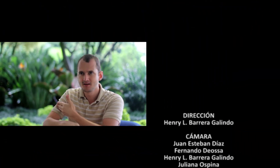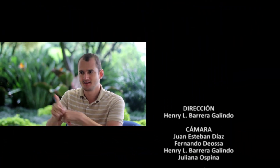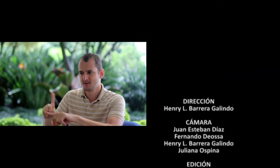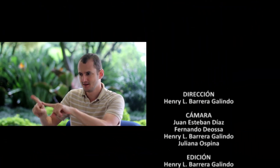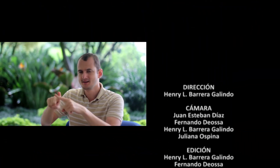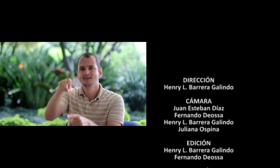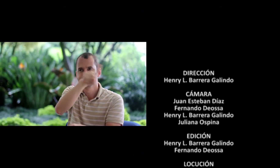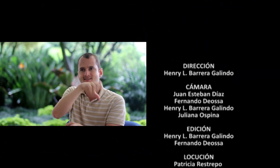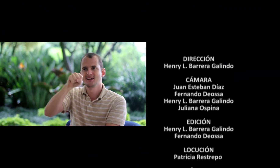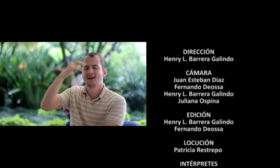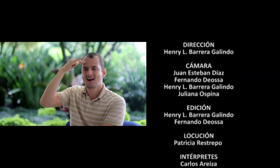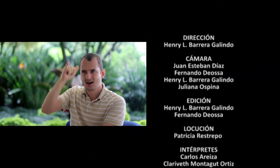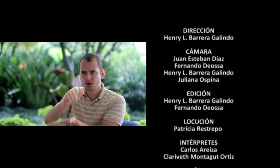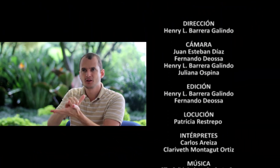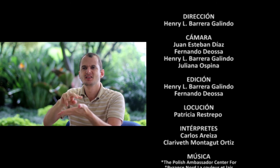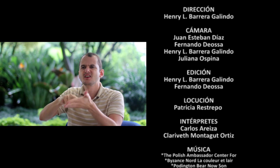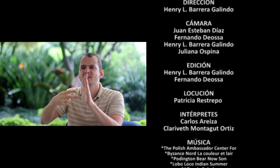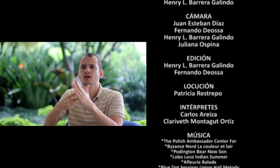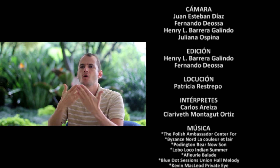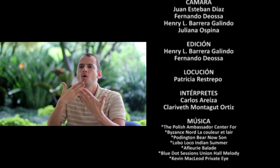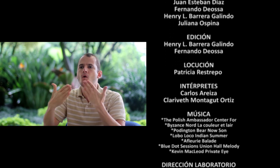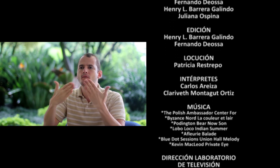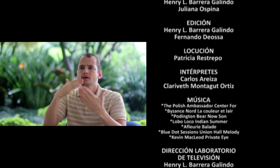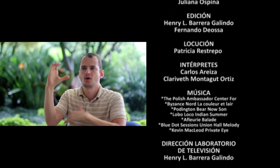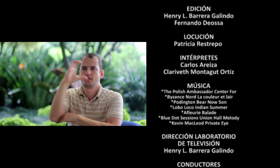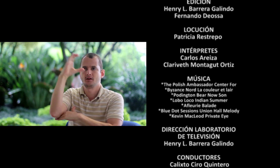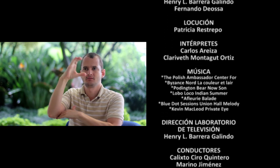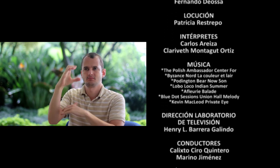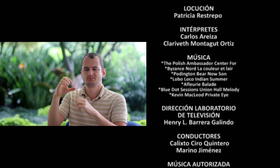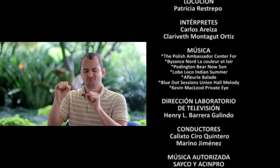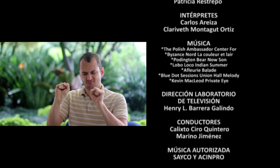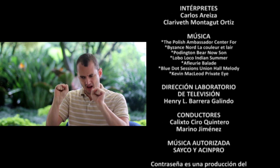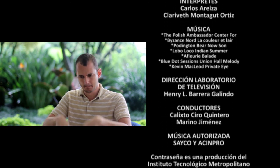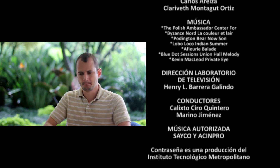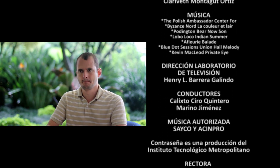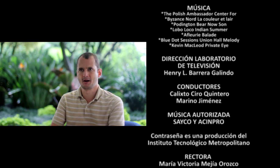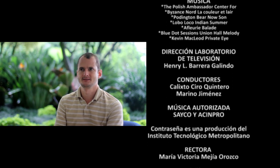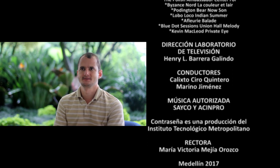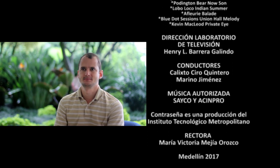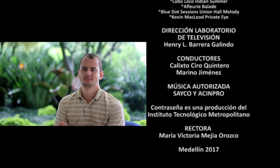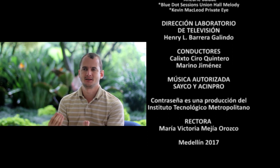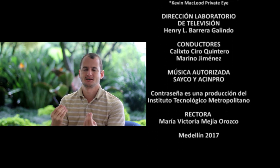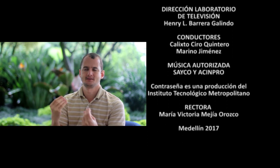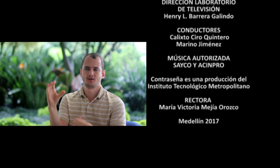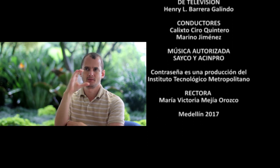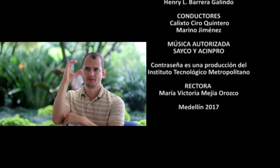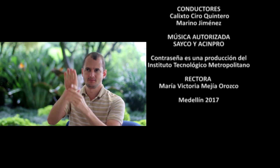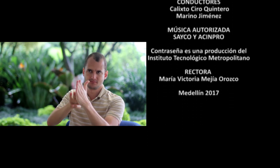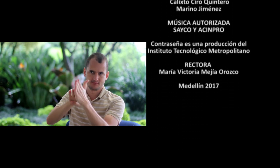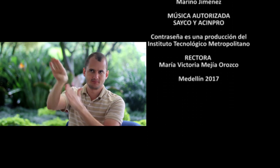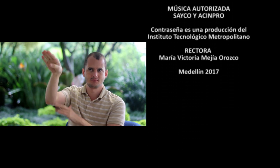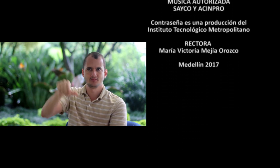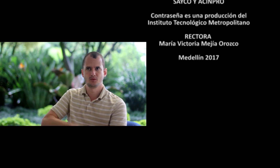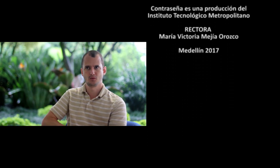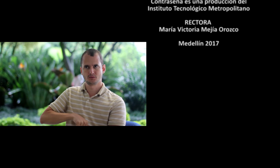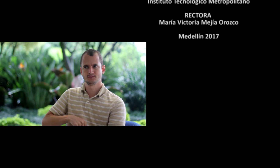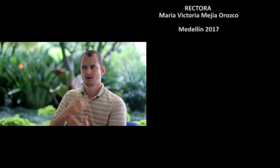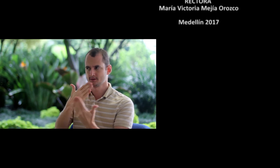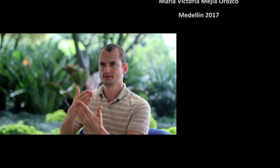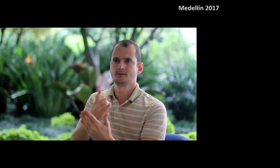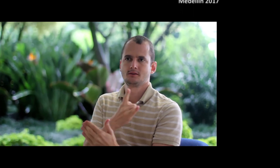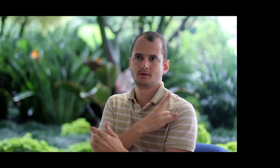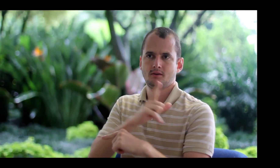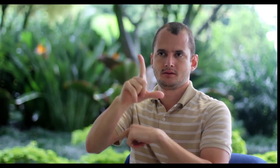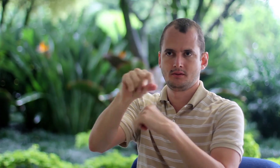somos iguales, no importa nuestra discapacidad, somos iguales. Y somos una Colombia capaz, que puede